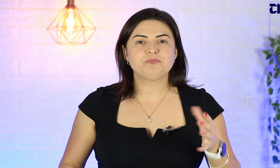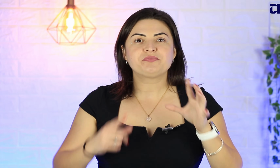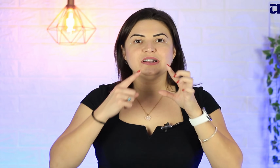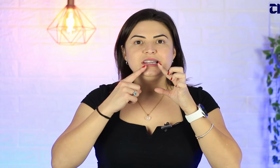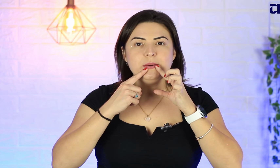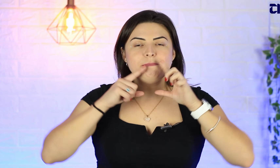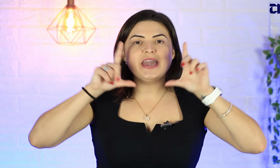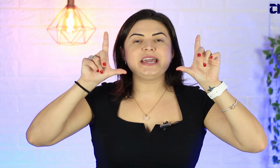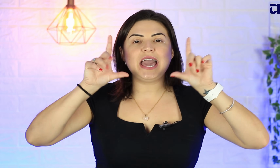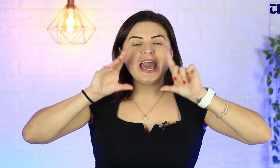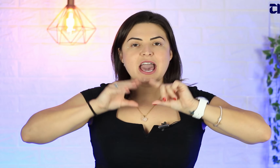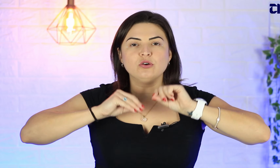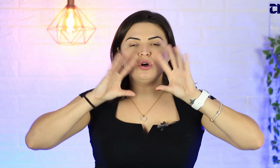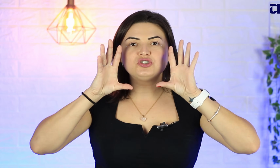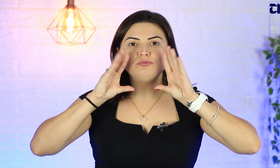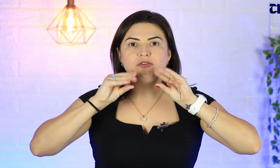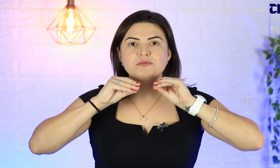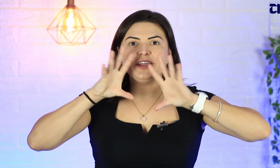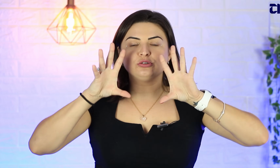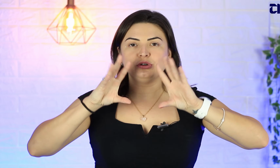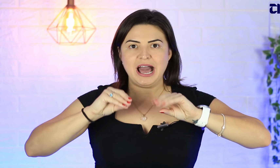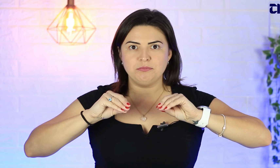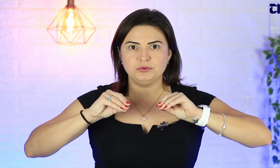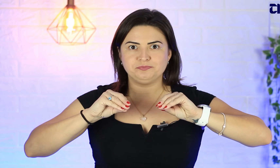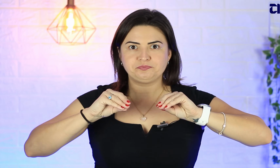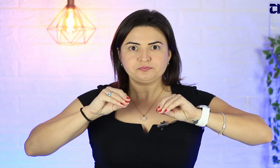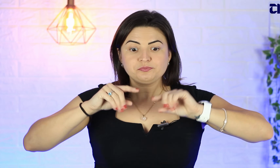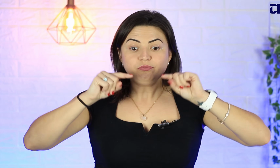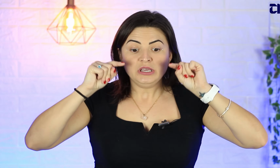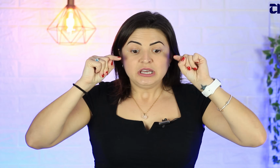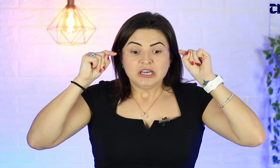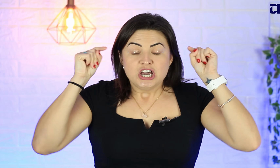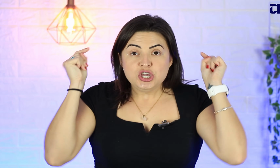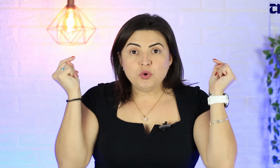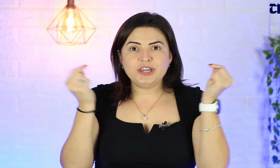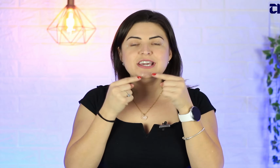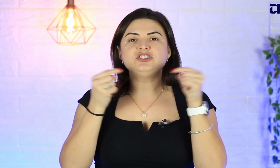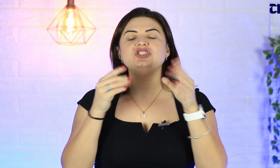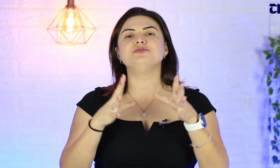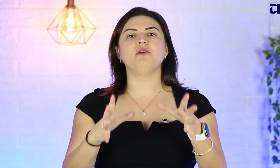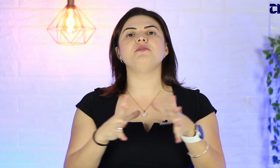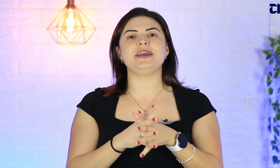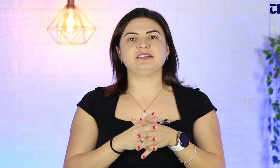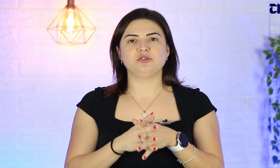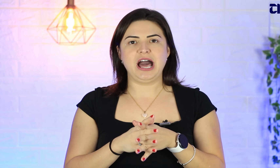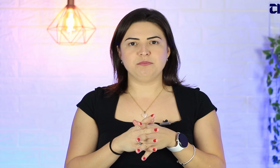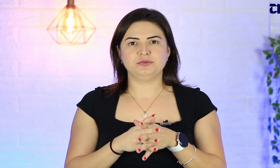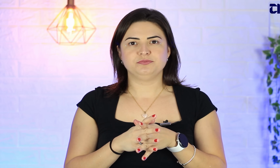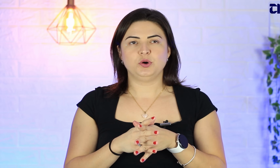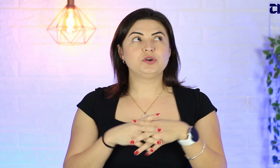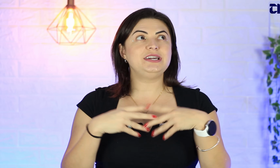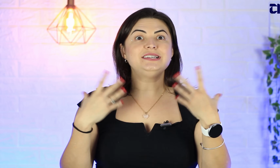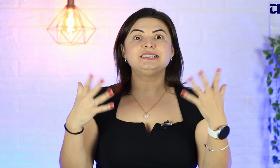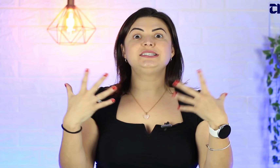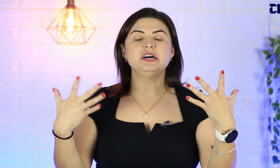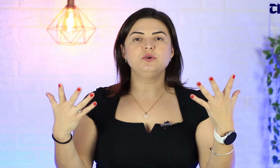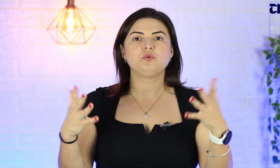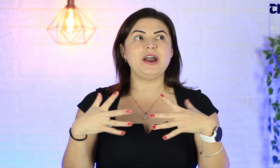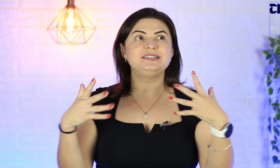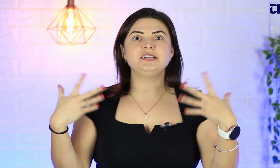também é o nosso movimento do lábio. E o que que a gente movimenta no lábio? O que que são, quais